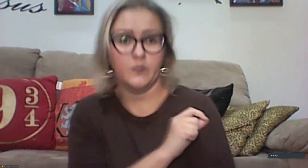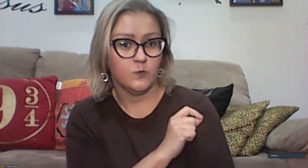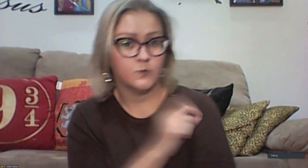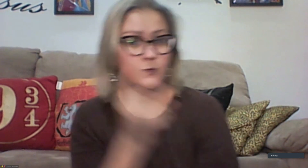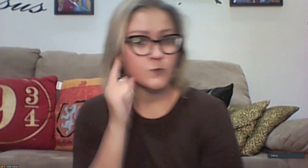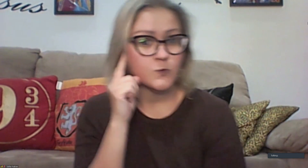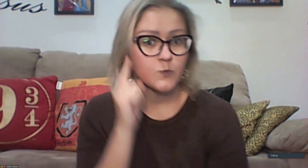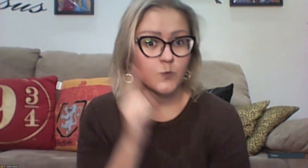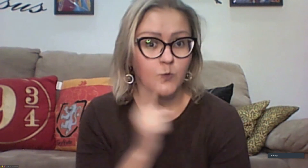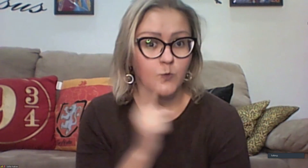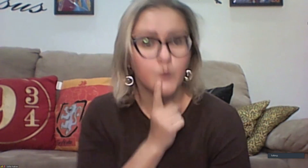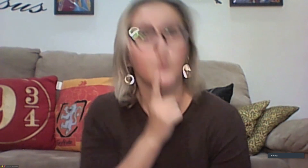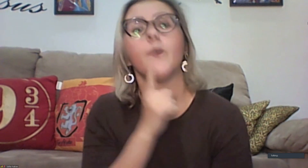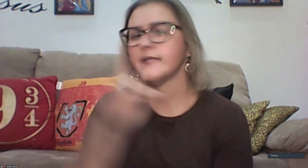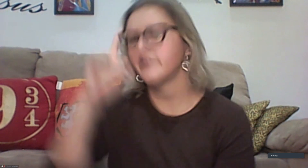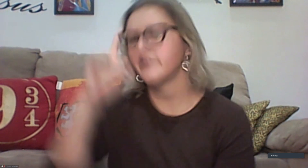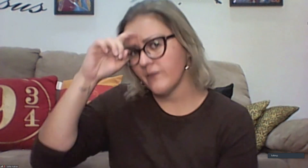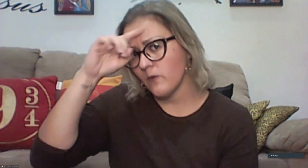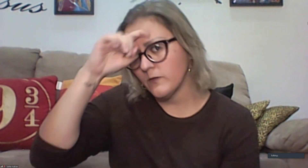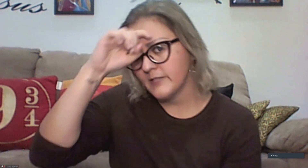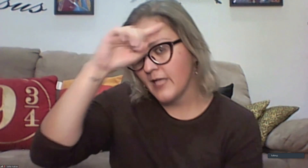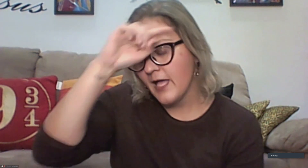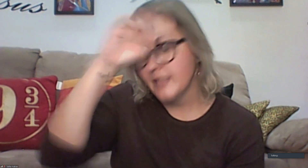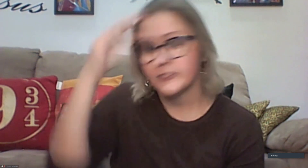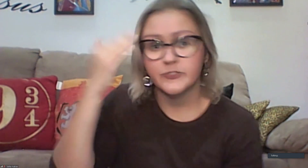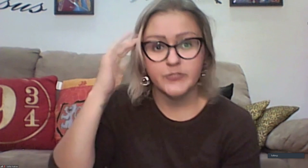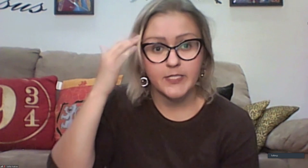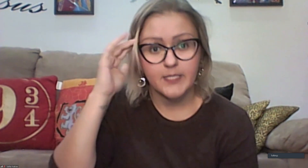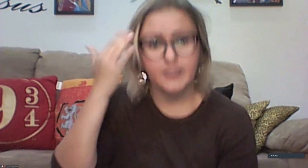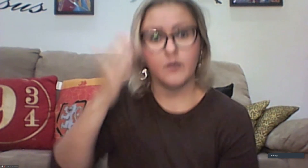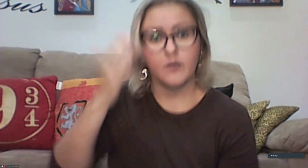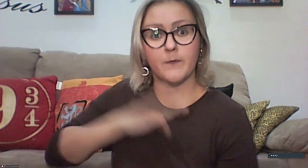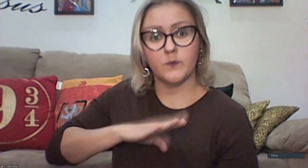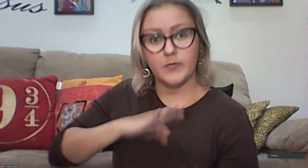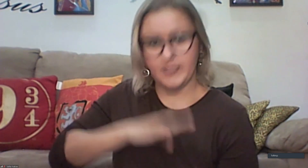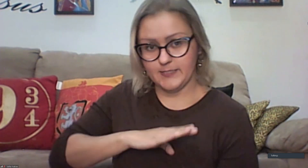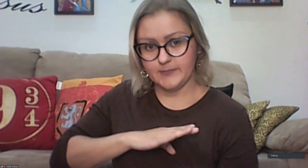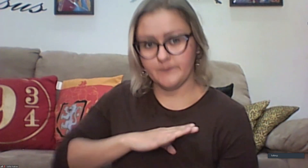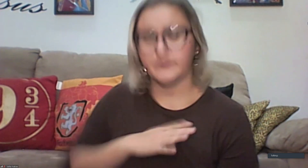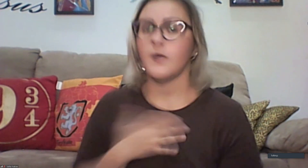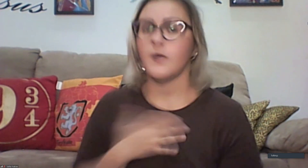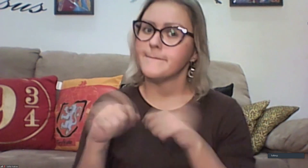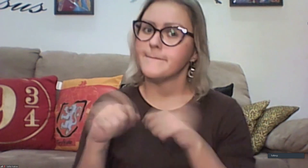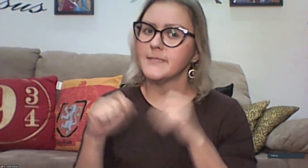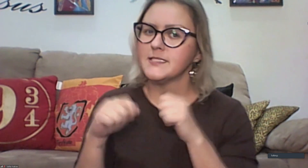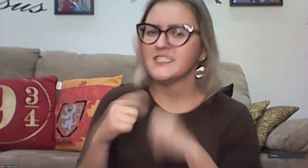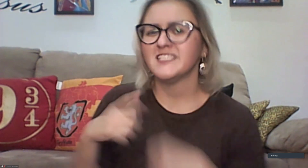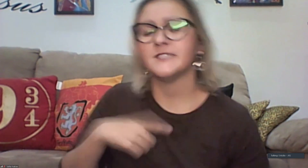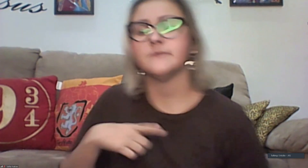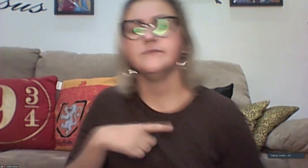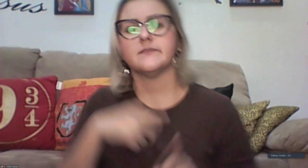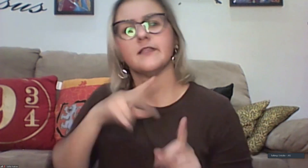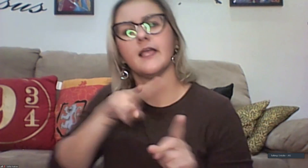dificuldades de compreensão da língua portuguesa. Então, a gente precisa entender de